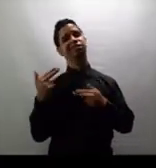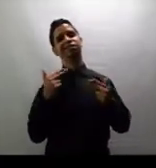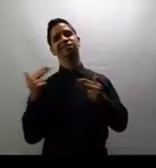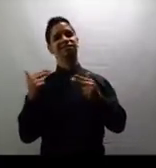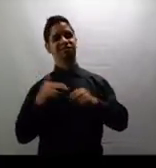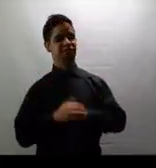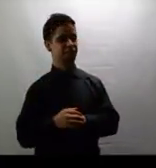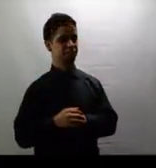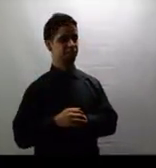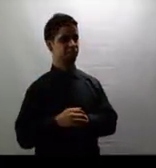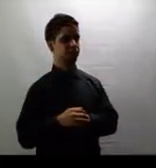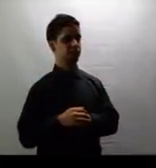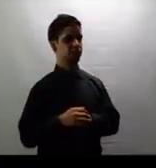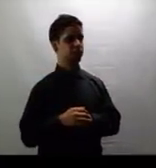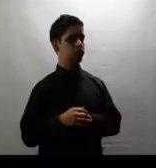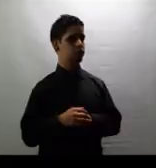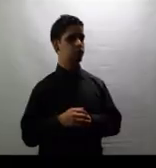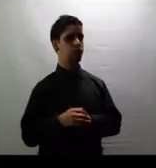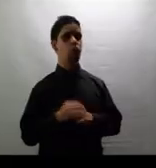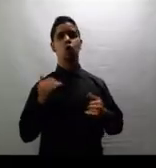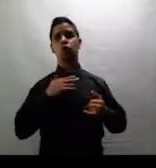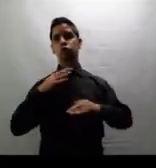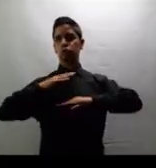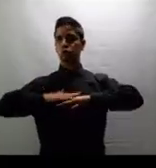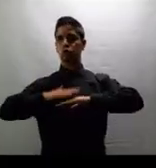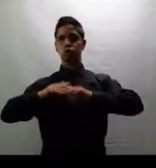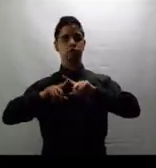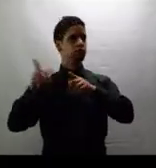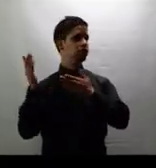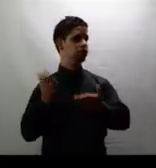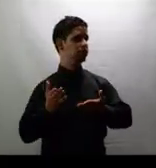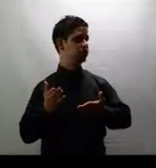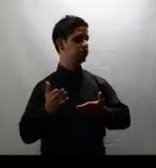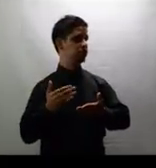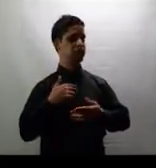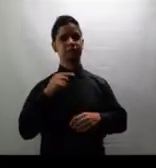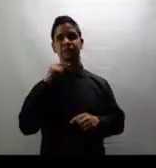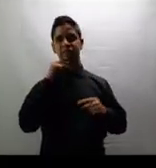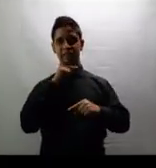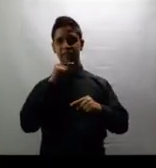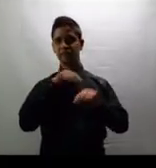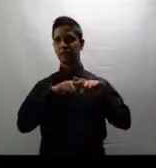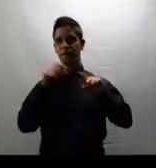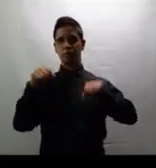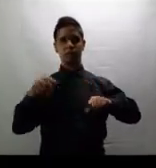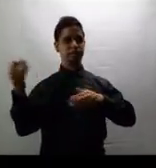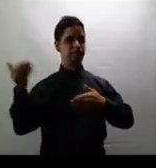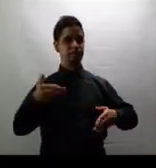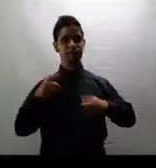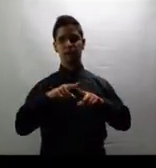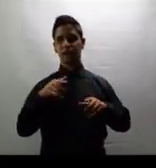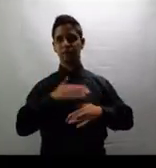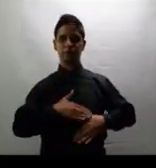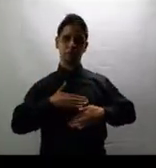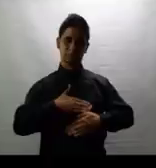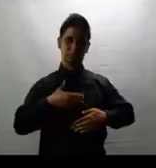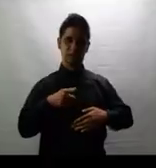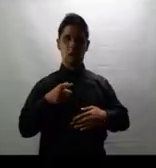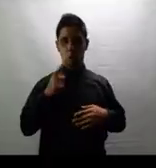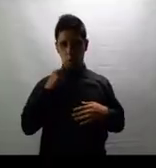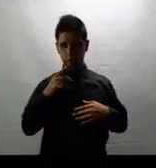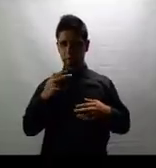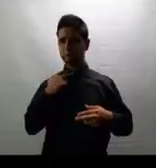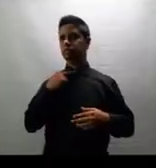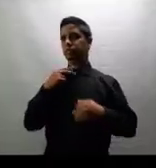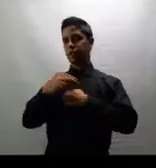a nosotras nos trajeron engañando un año y todo el año sí